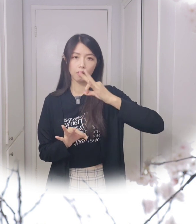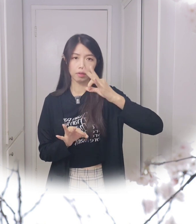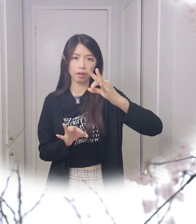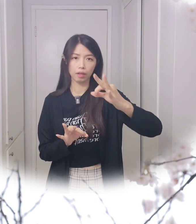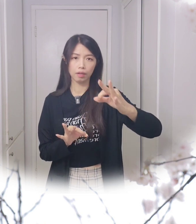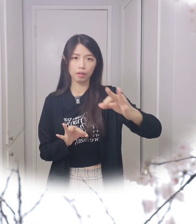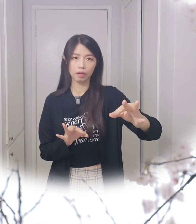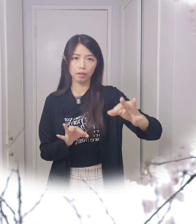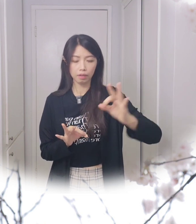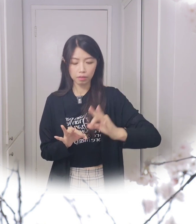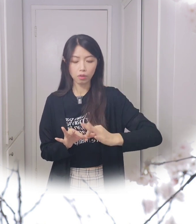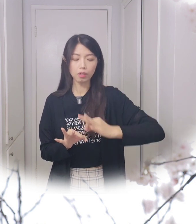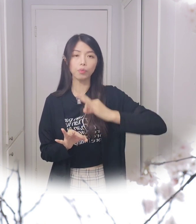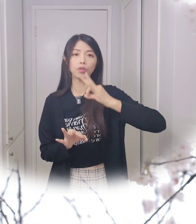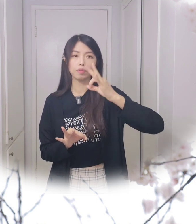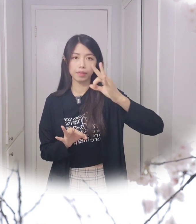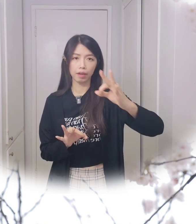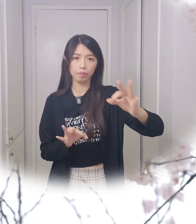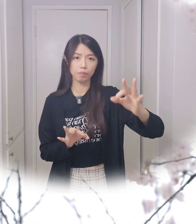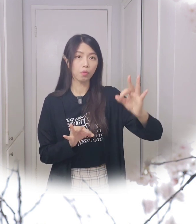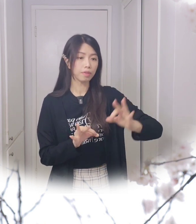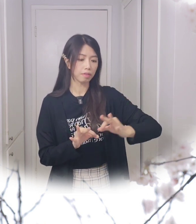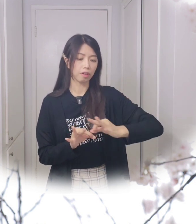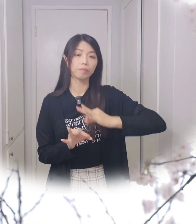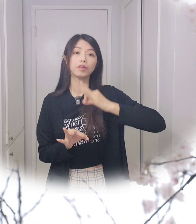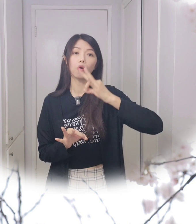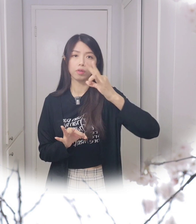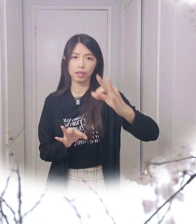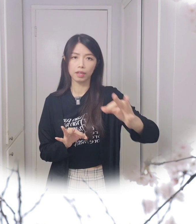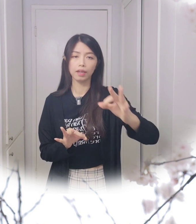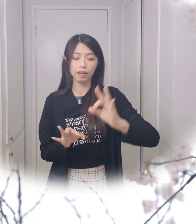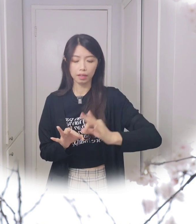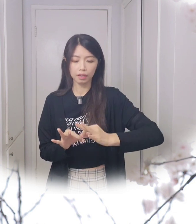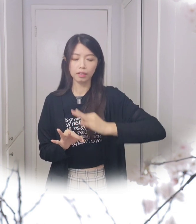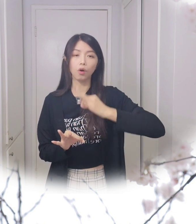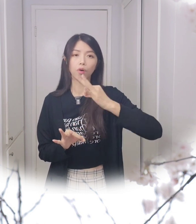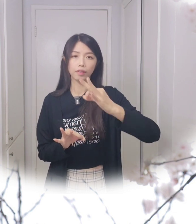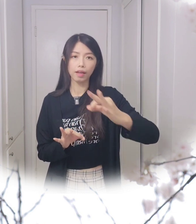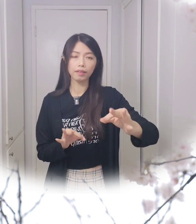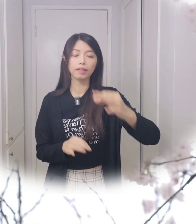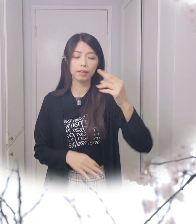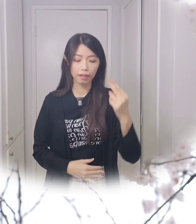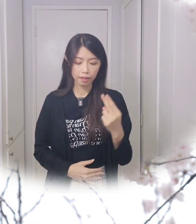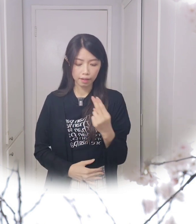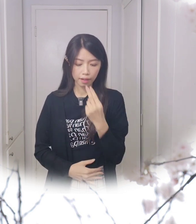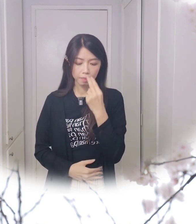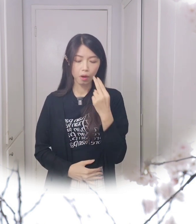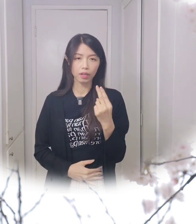이렇게 천천히 보내주시면 돼요. 포물선처럼 영원히 영원한